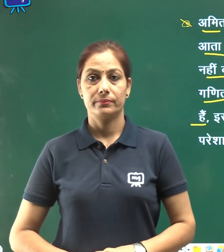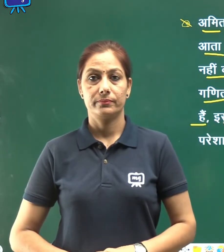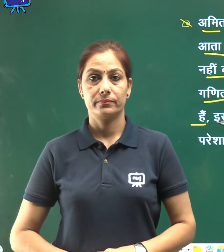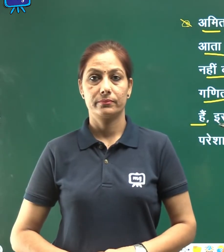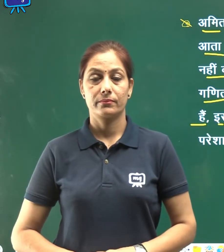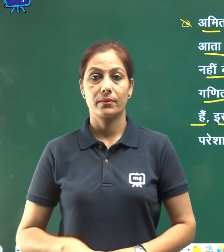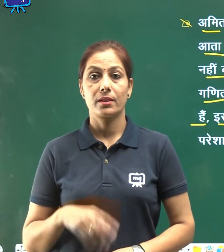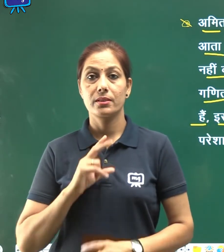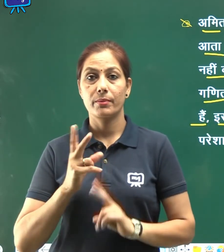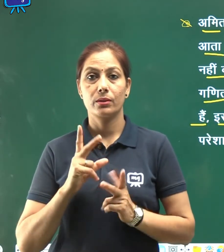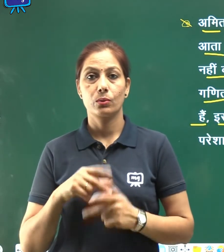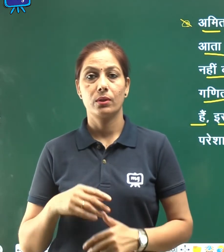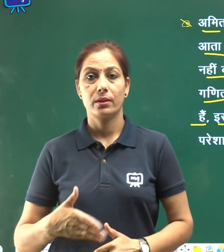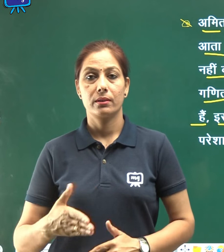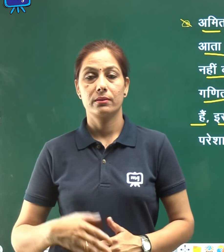इस बात को लेकर